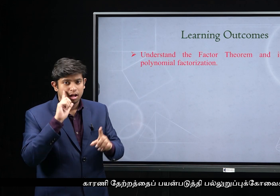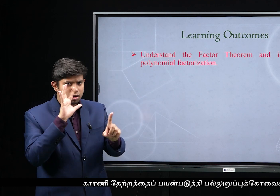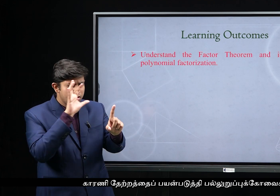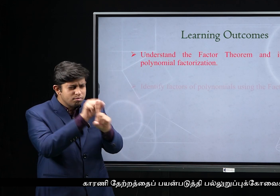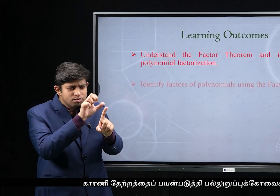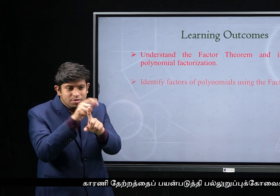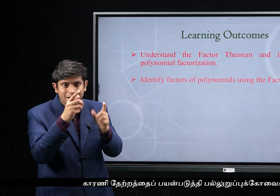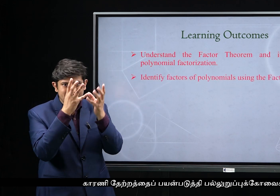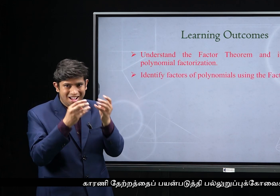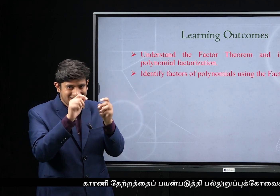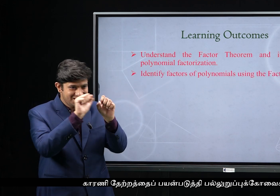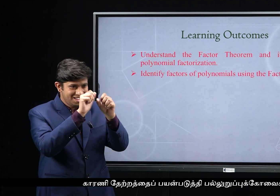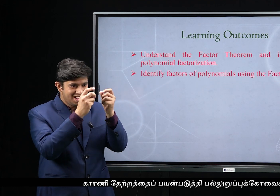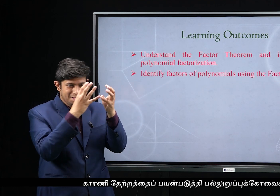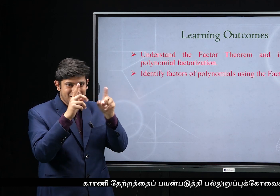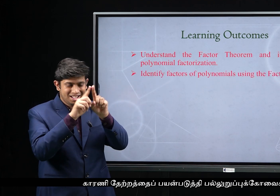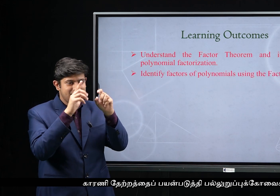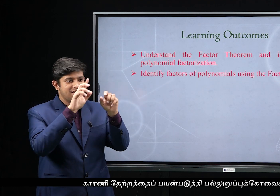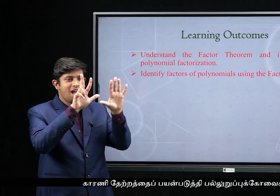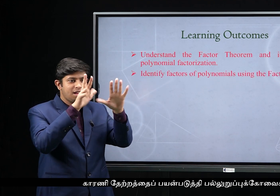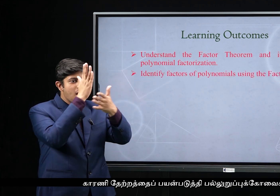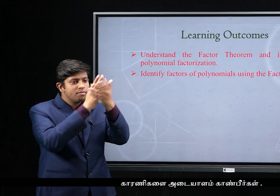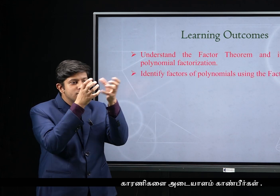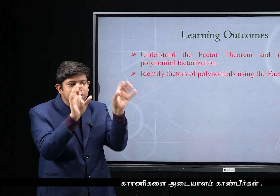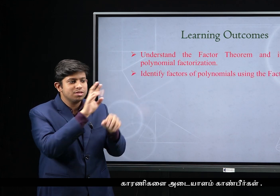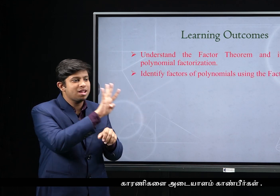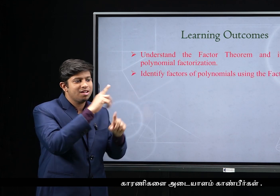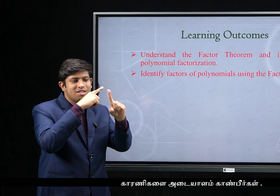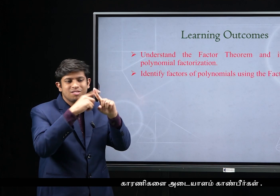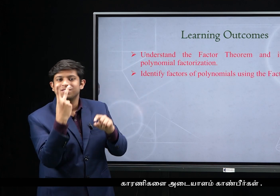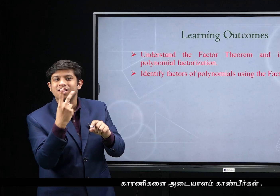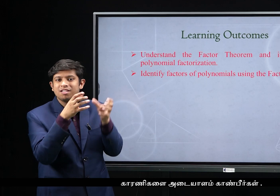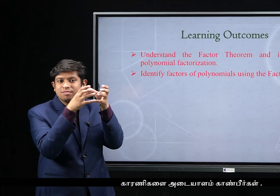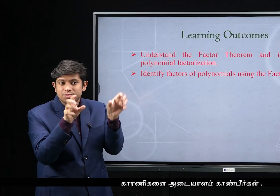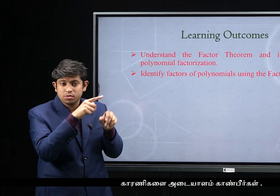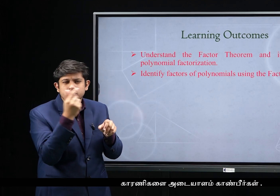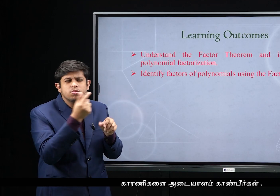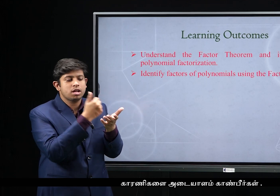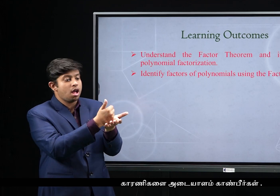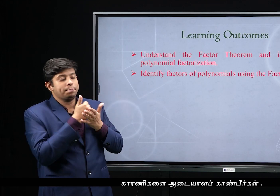காரணி தேற்றத்தின் பயன்படுத்தி பல்லுறுப்புக்கோவையின் காரணிகளை அடையாளம் காண்பீர்கள்.